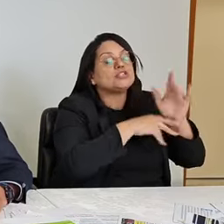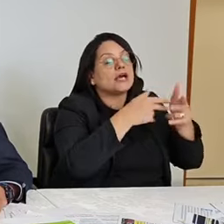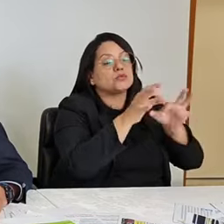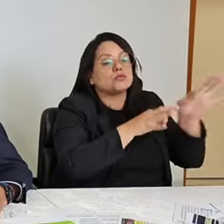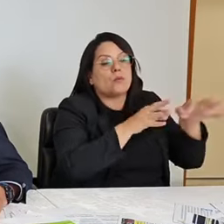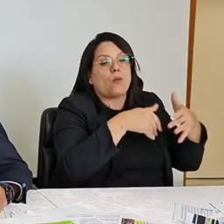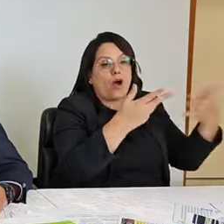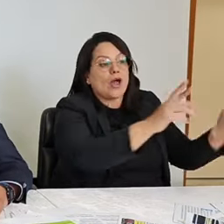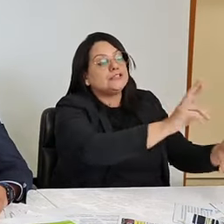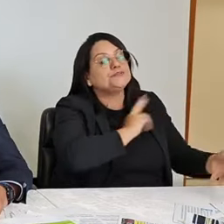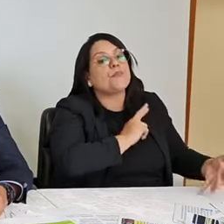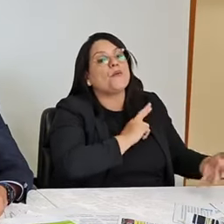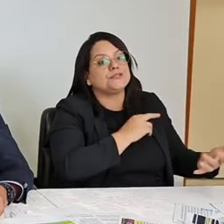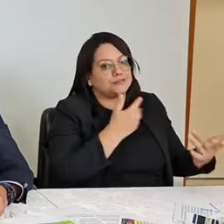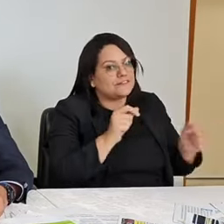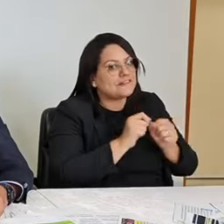última.